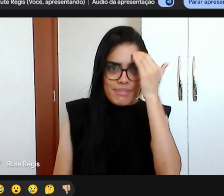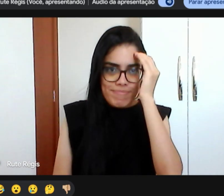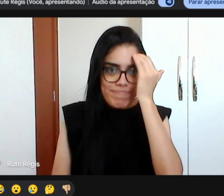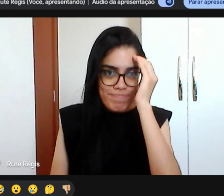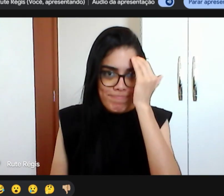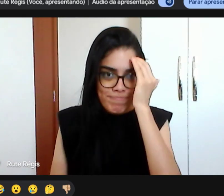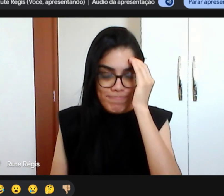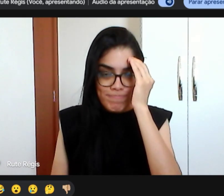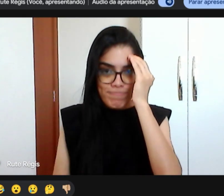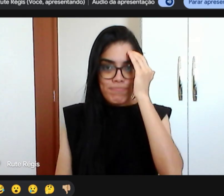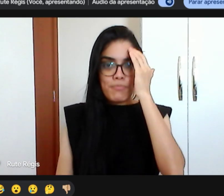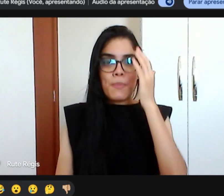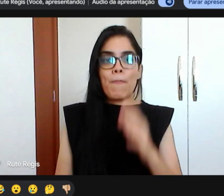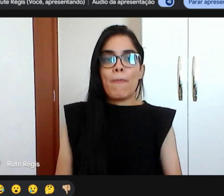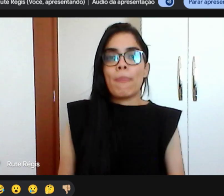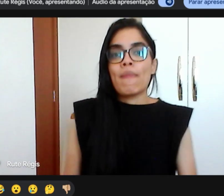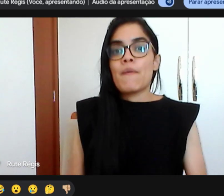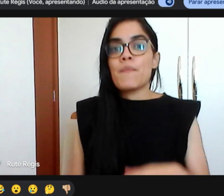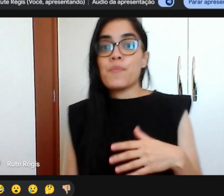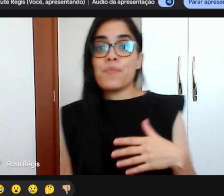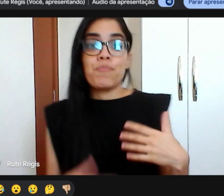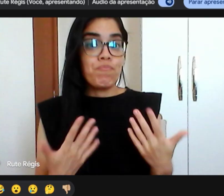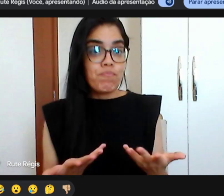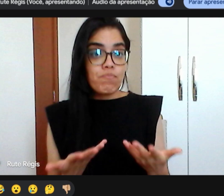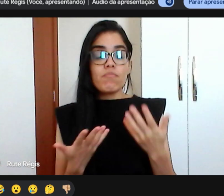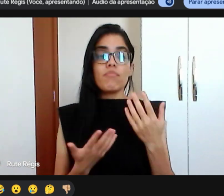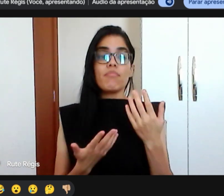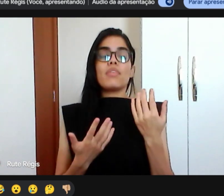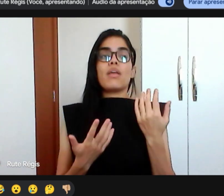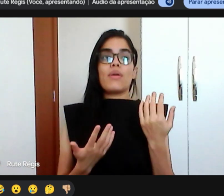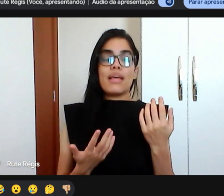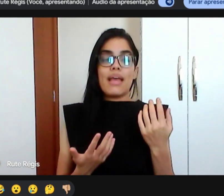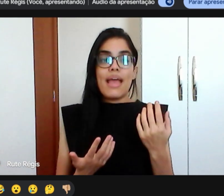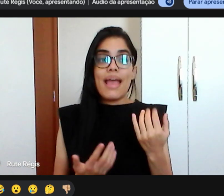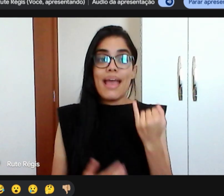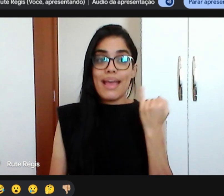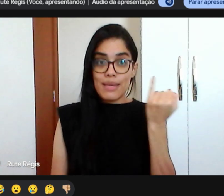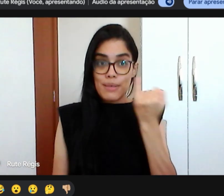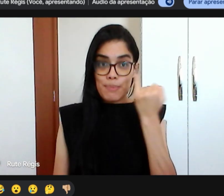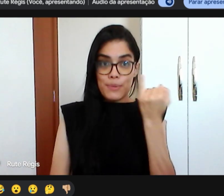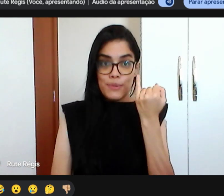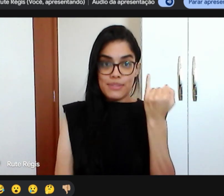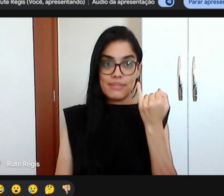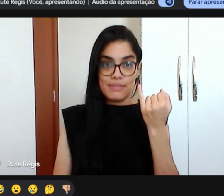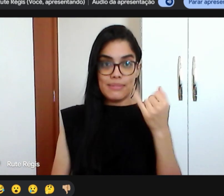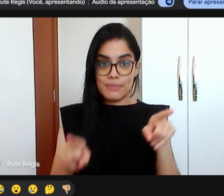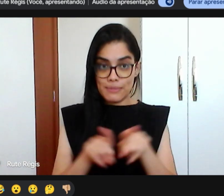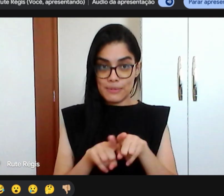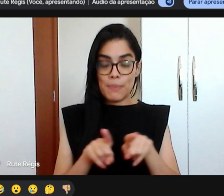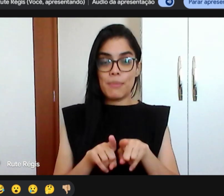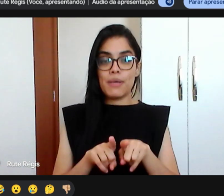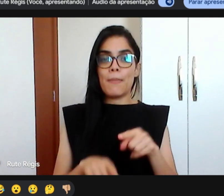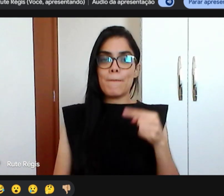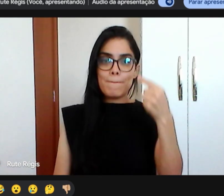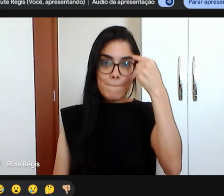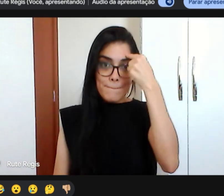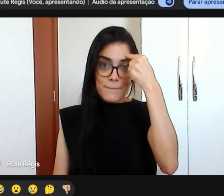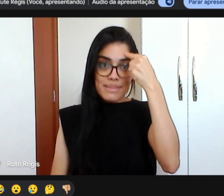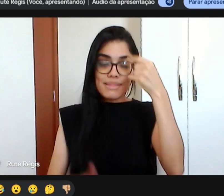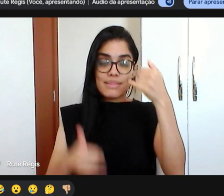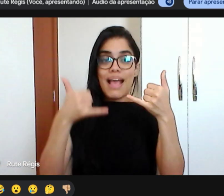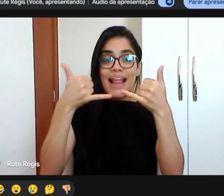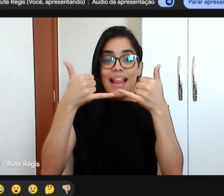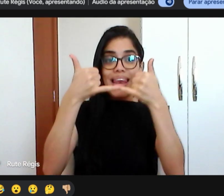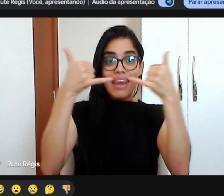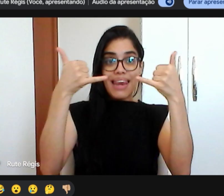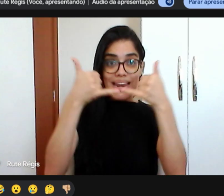afinidade, interesse ou combinam com o seu objetivo de pesquisa? É importante